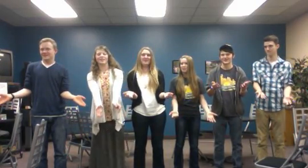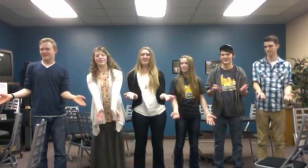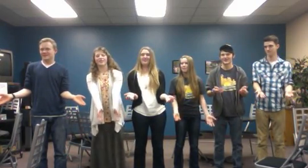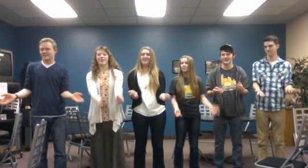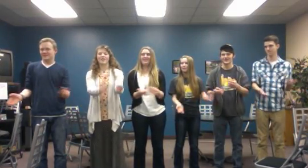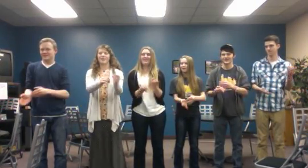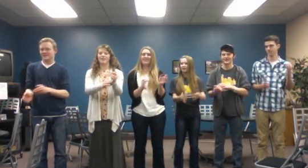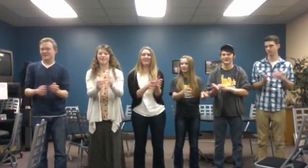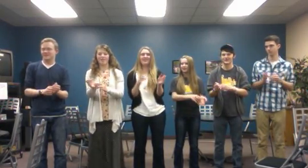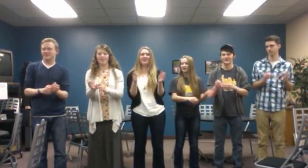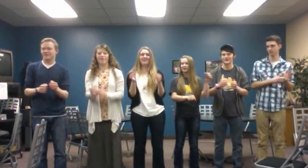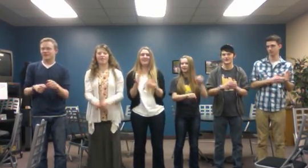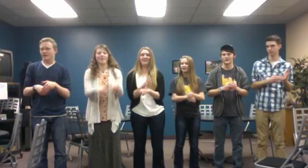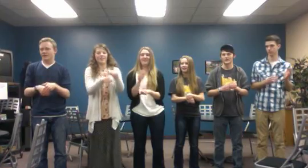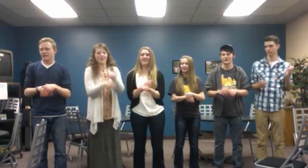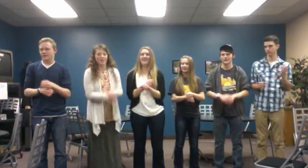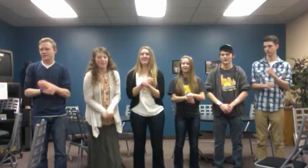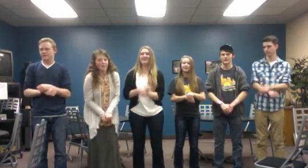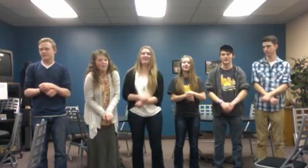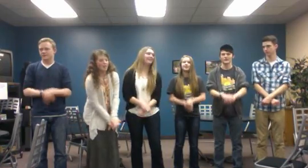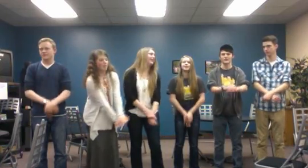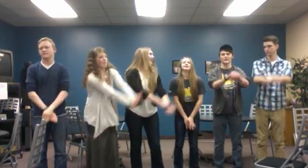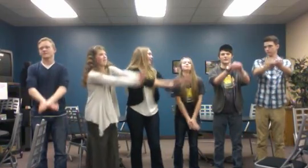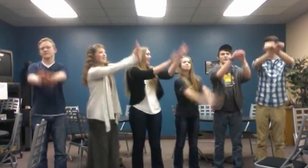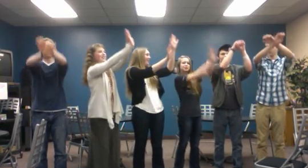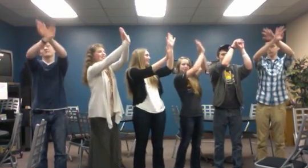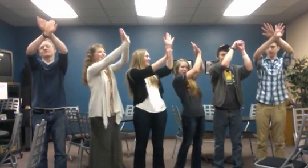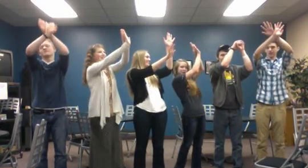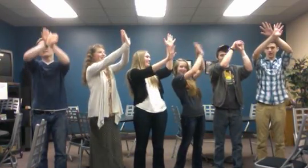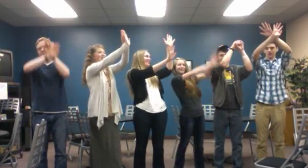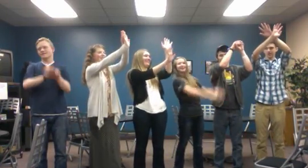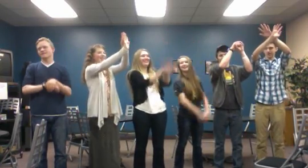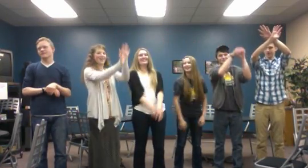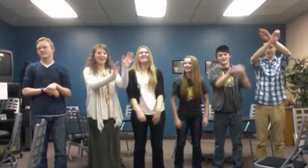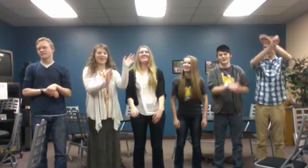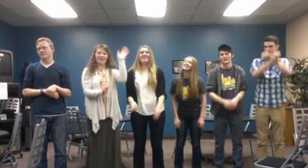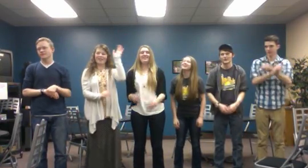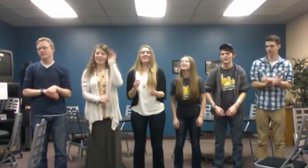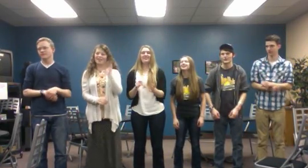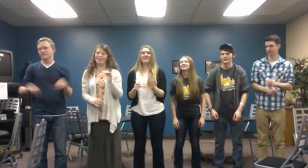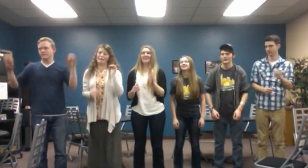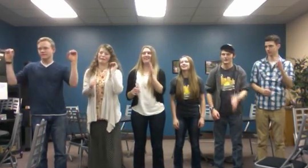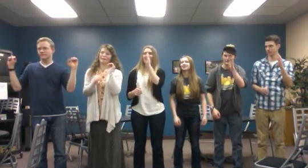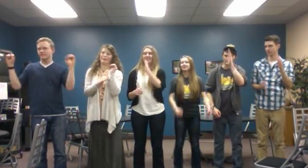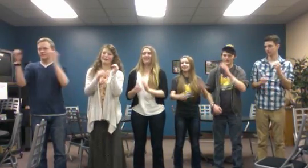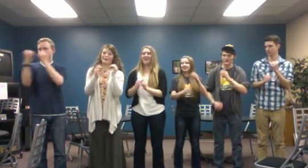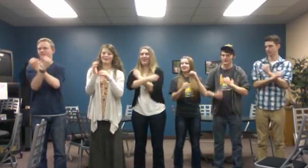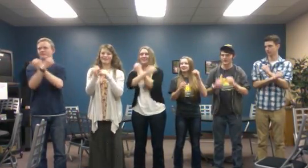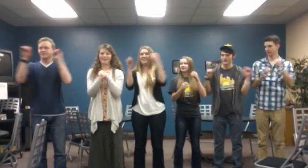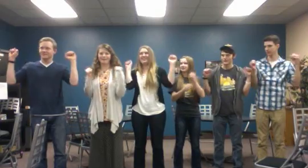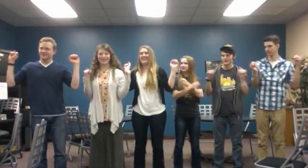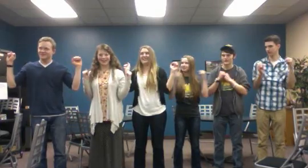I puede mover montes, Solo Dios Puede Salvar,